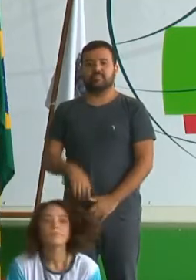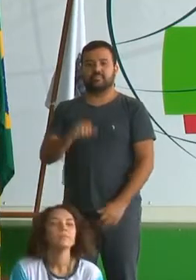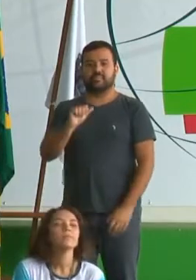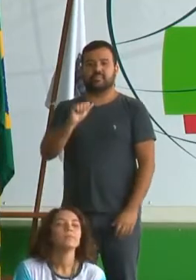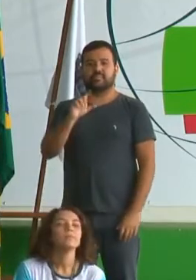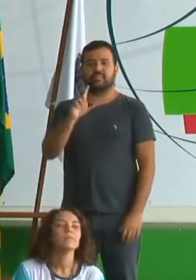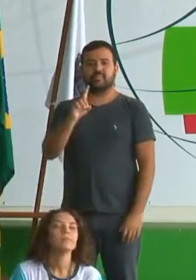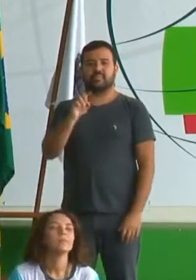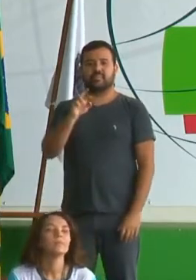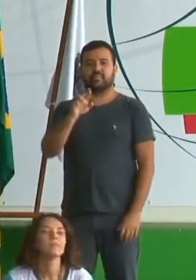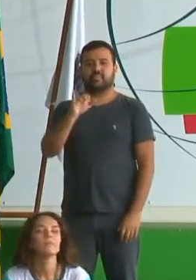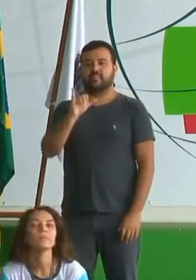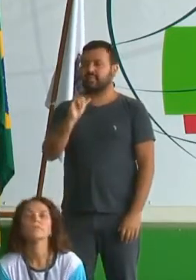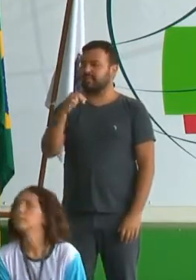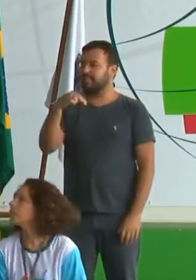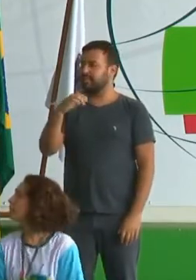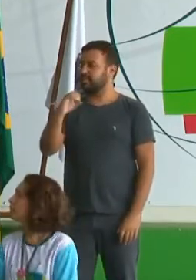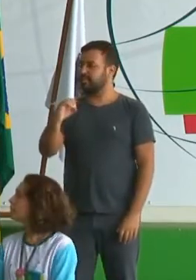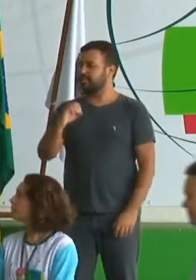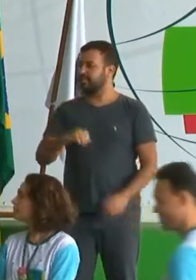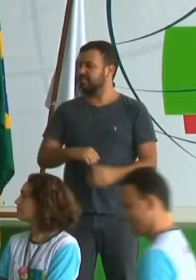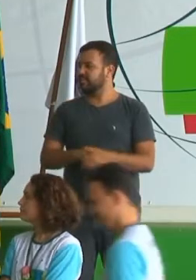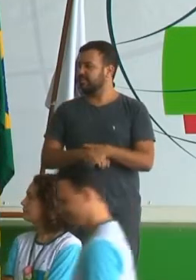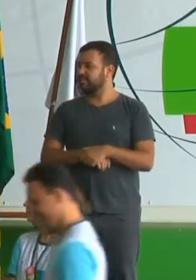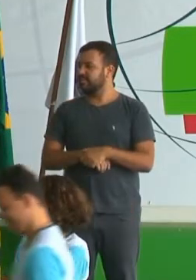Adriano Goldner, ainda está aí?